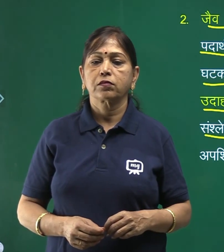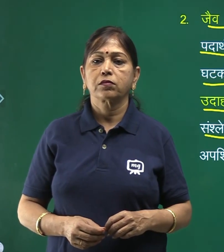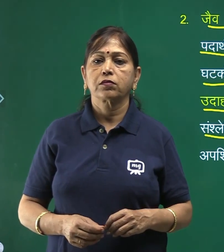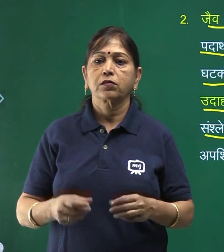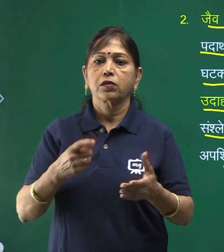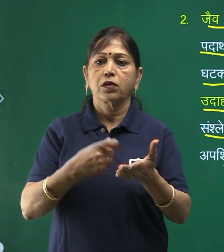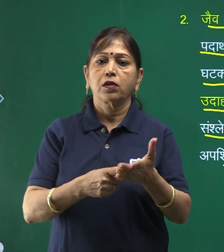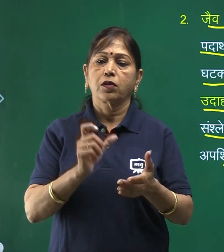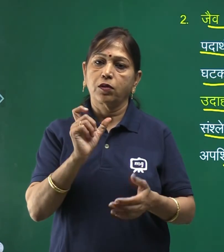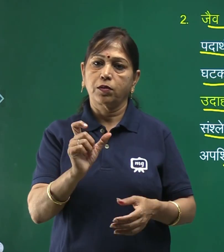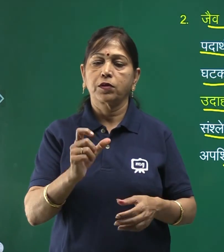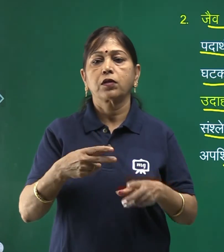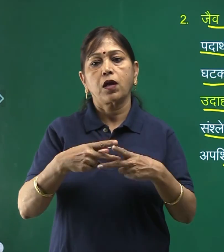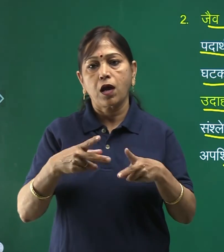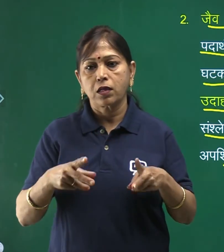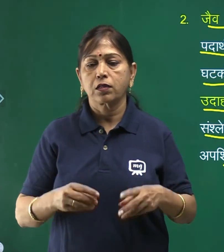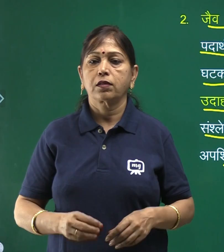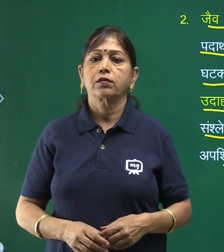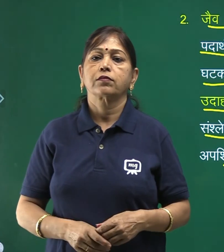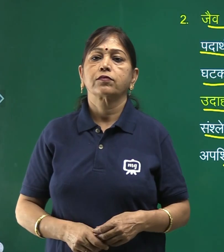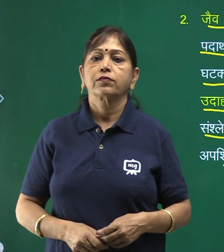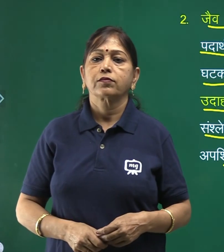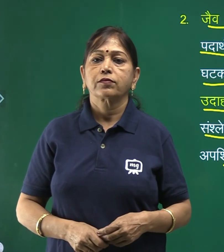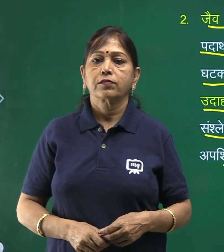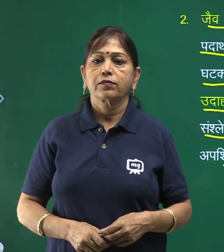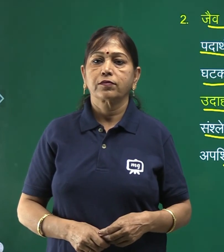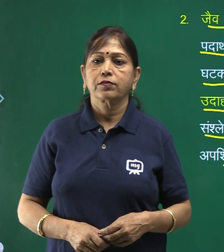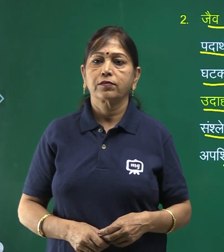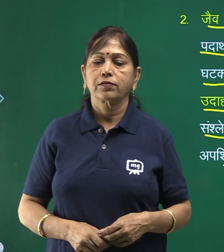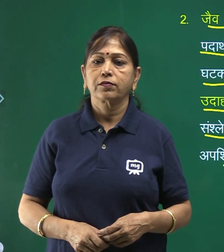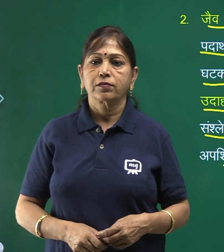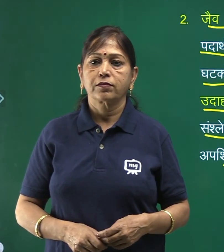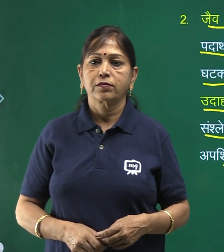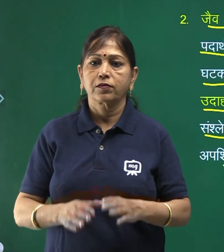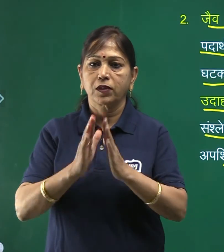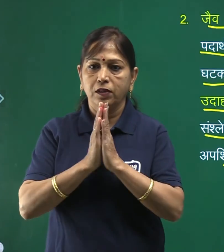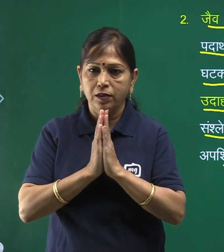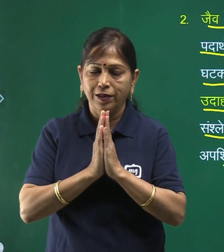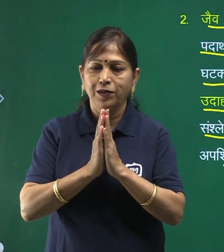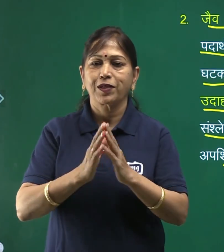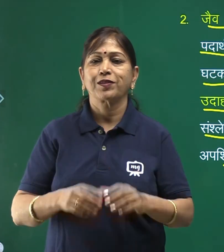रेडियोएक्टिव अपशिष्ट आदि। धन्यवाद।